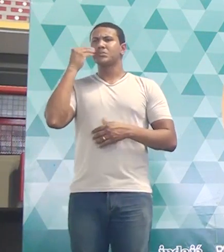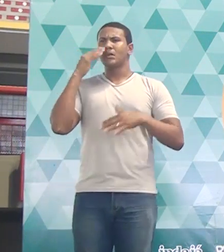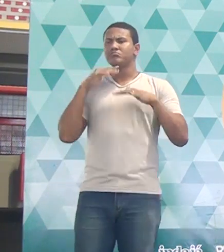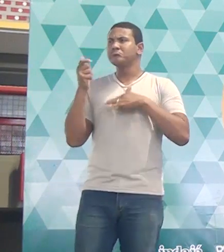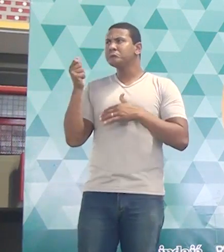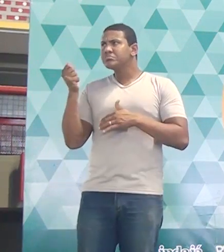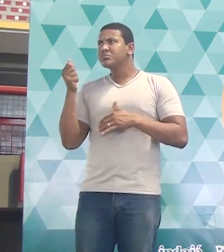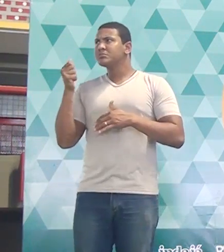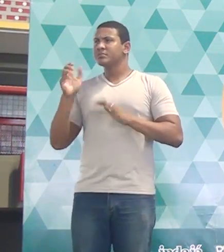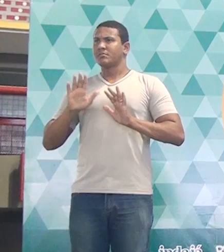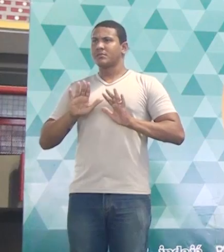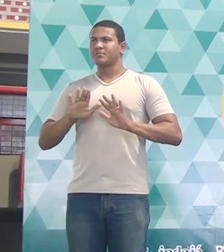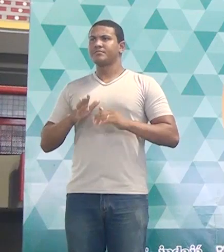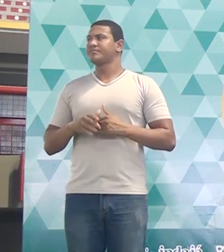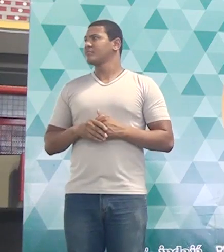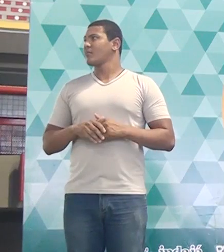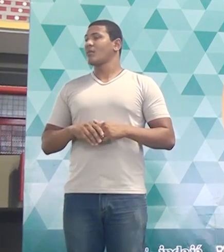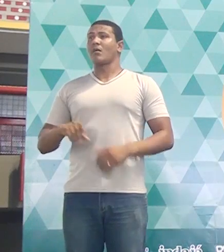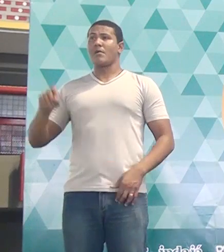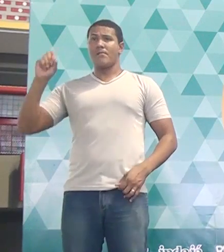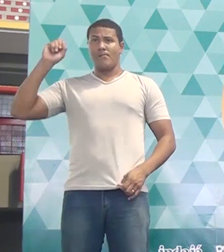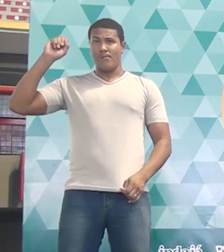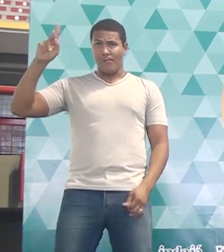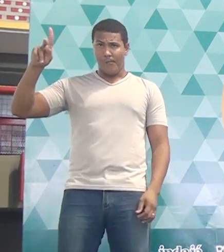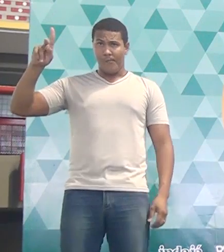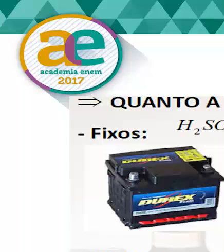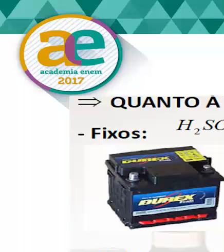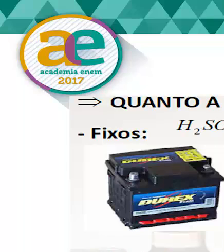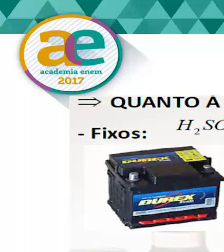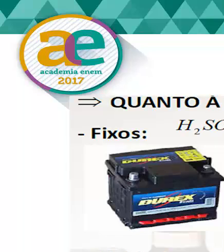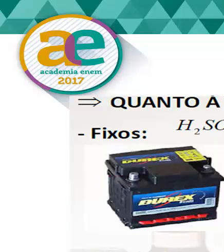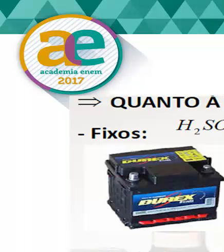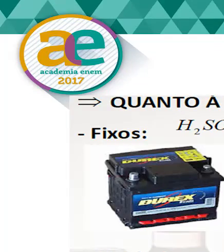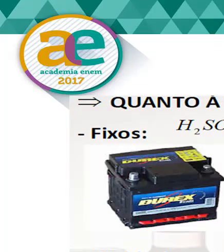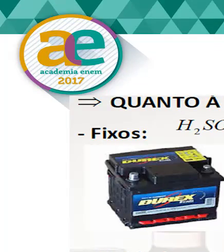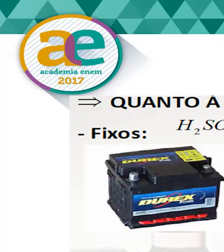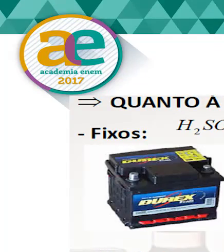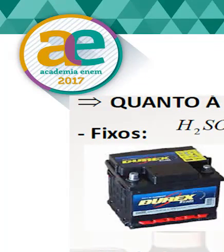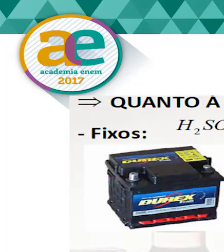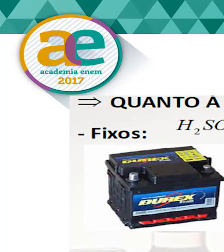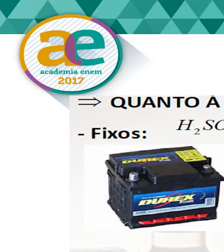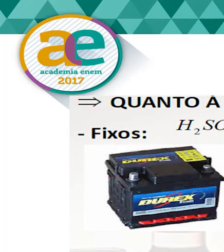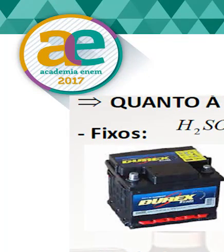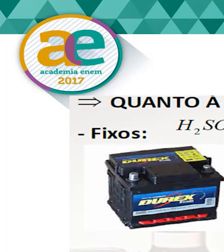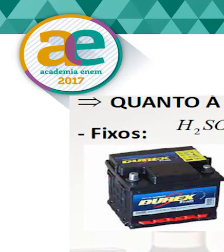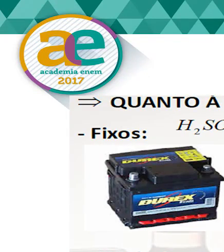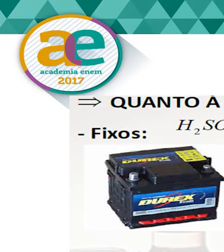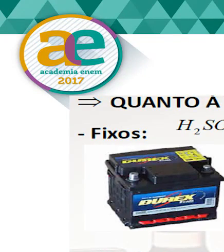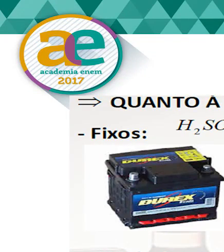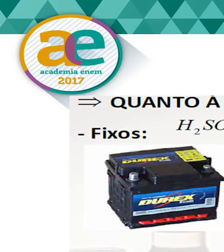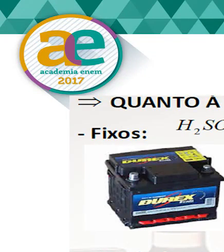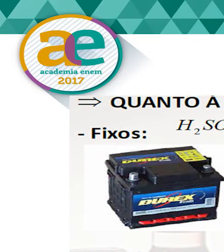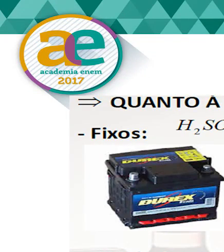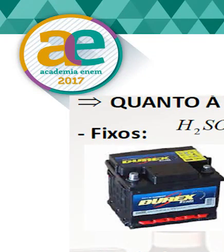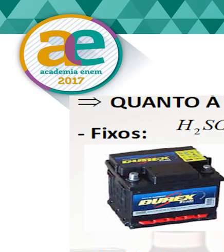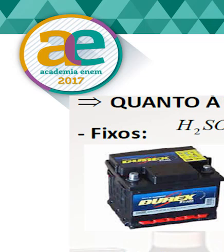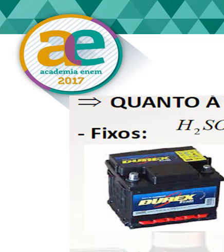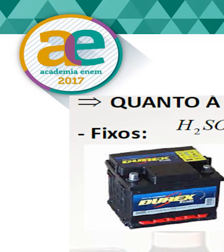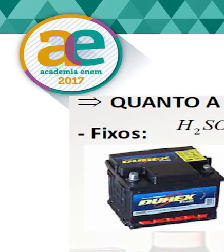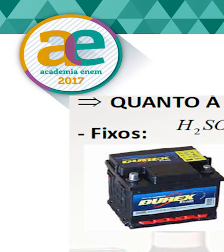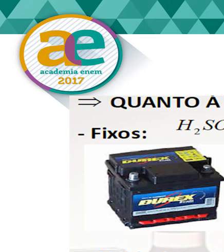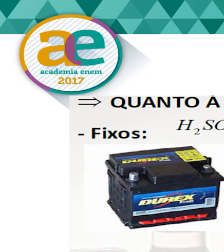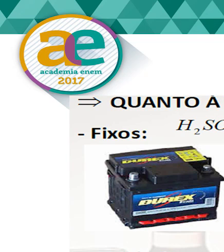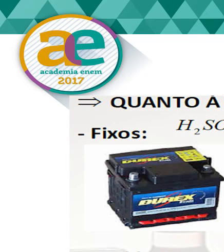slides. Pessoal, o terceiro ácido fixo é o ácido bórico, H3BO3. Esse ácido não tem